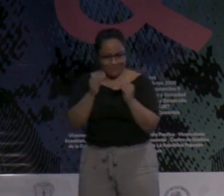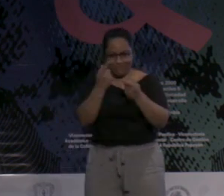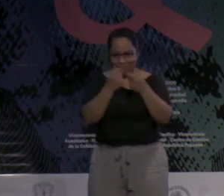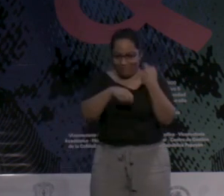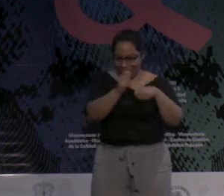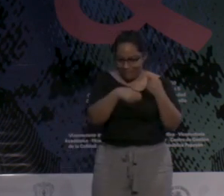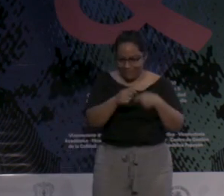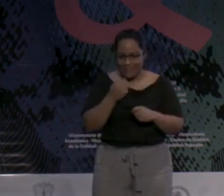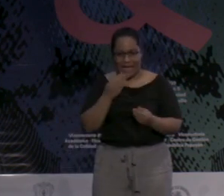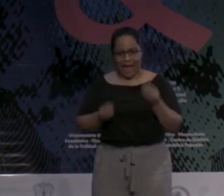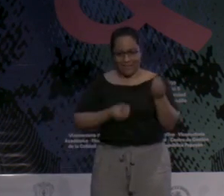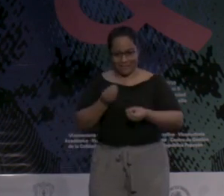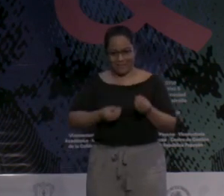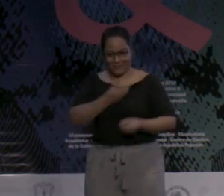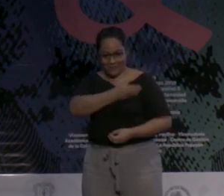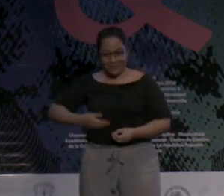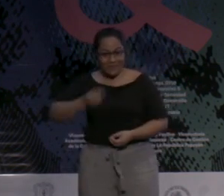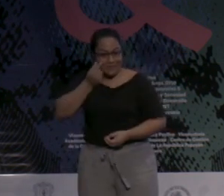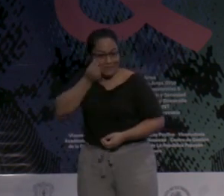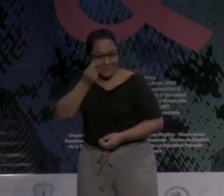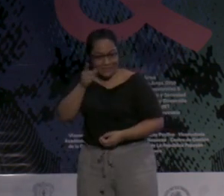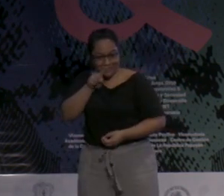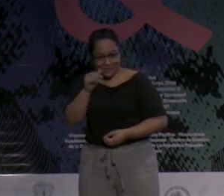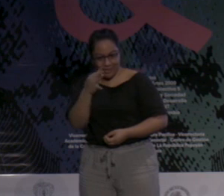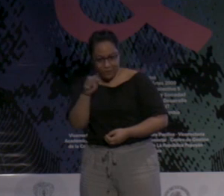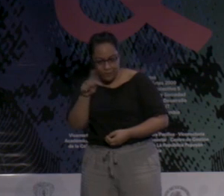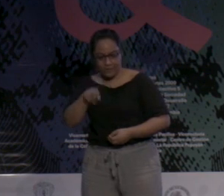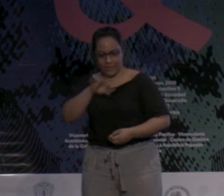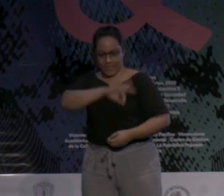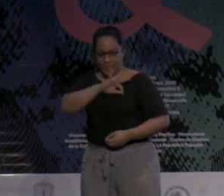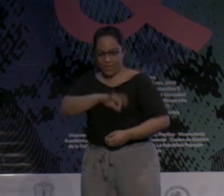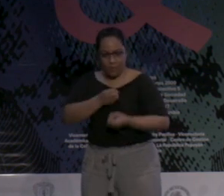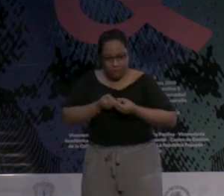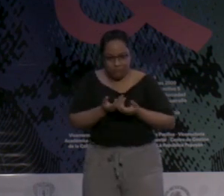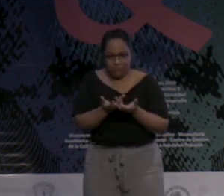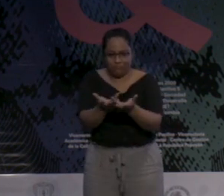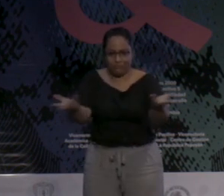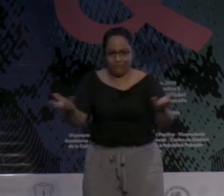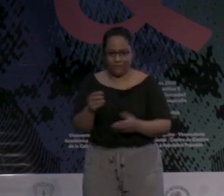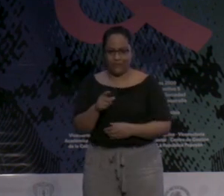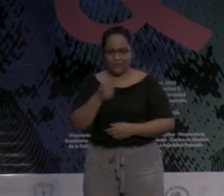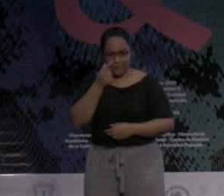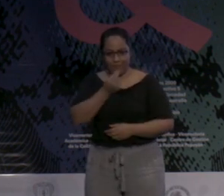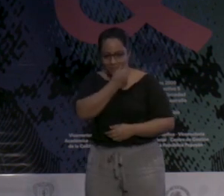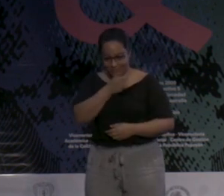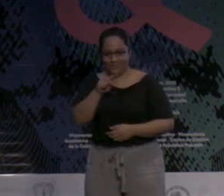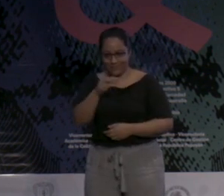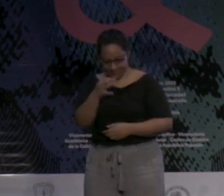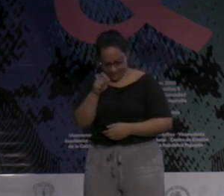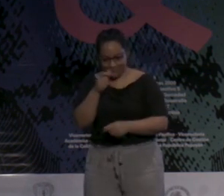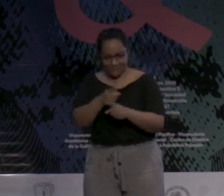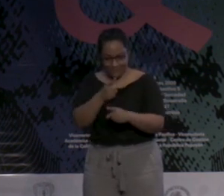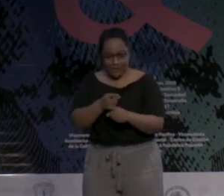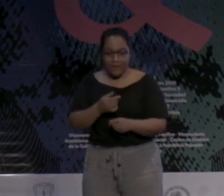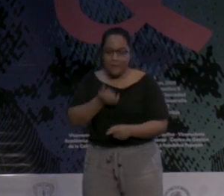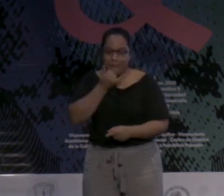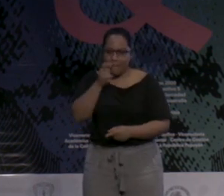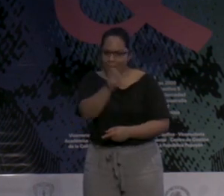de equilibrar el gobierno Santos es otorgar el subsidio al 100%. Pero para esto, el